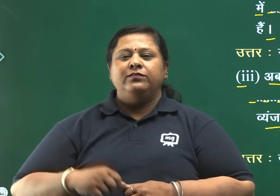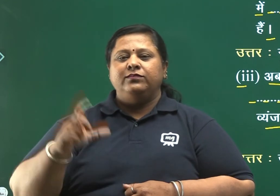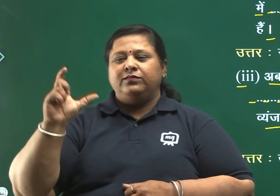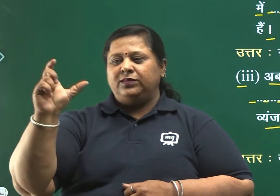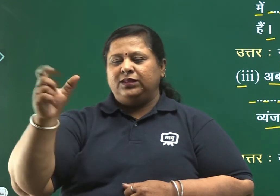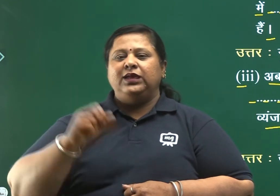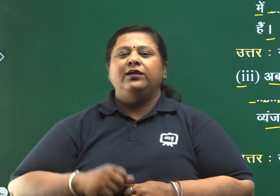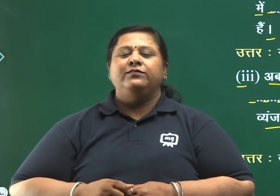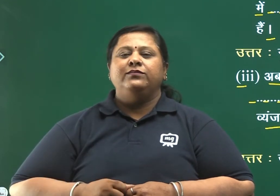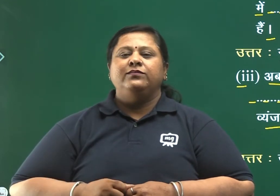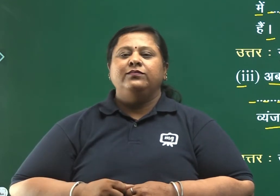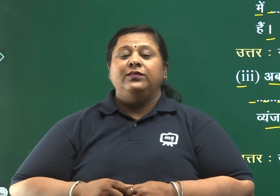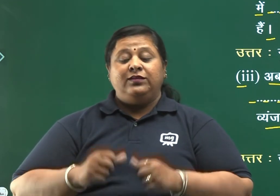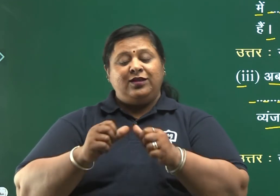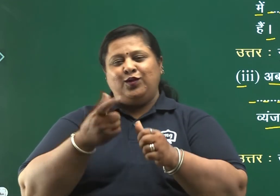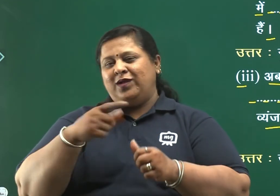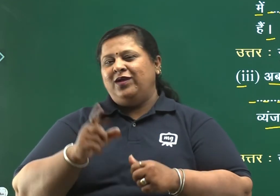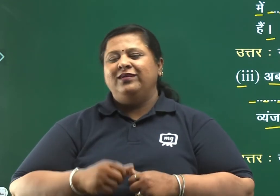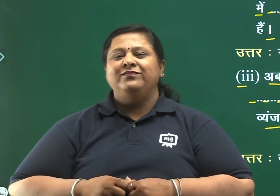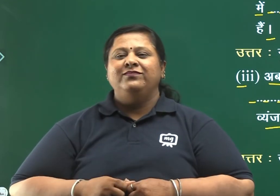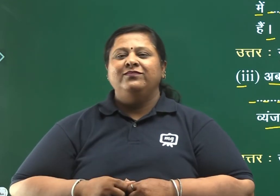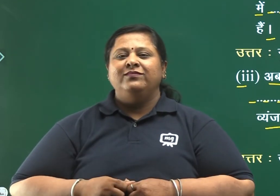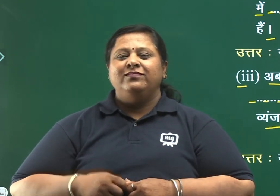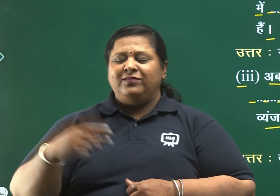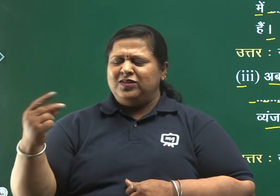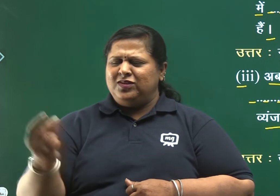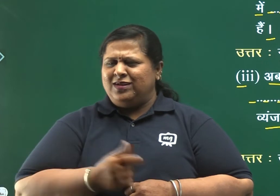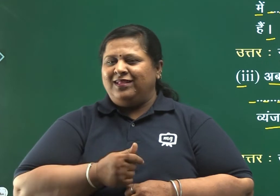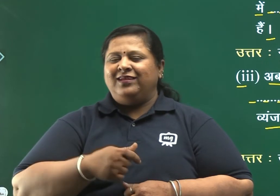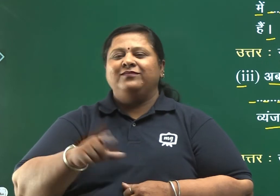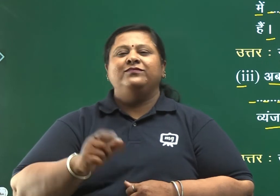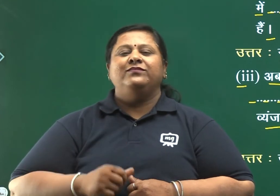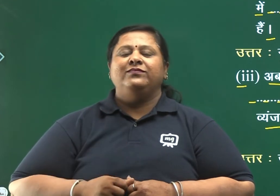विकल्प धीरे। हमारा सही उत्तर होगा जल्दी।